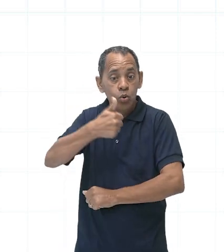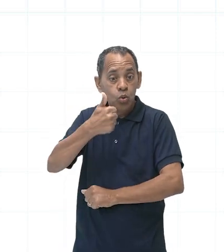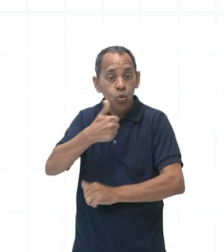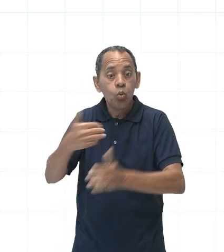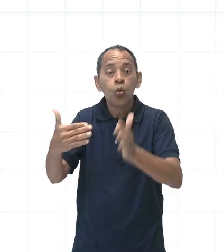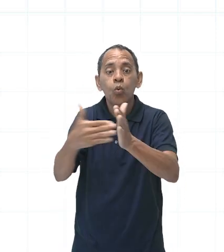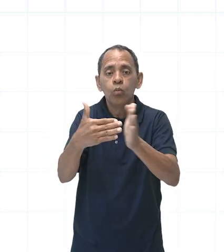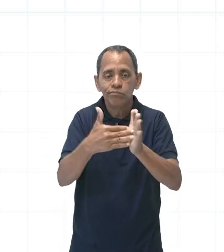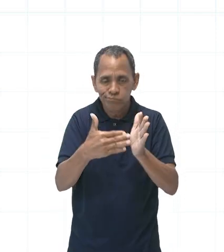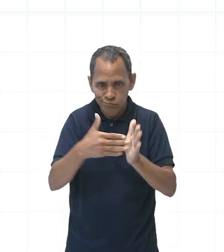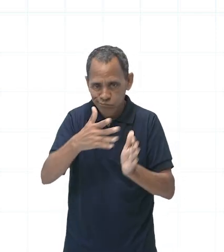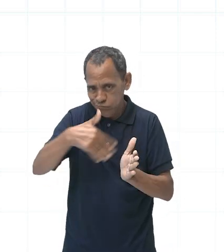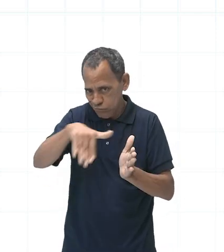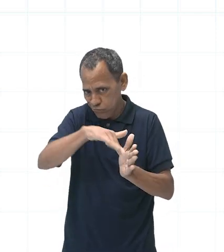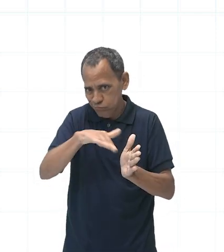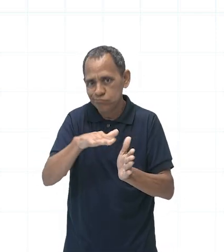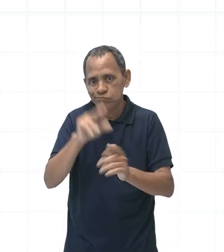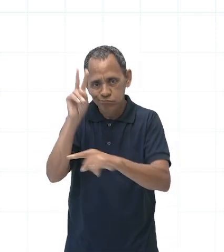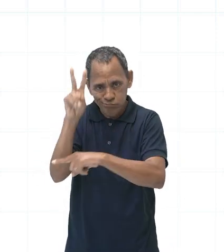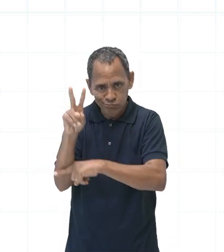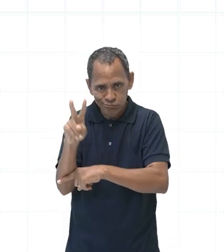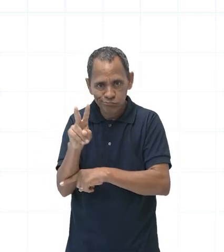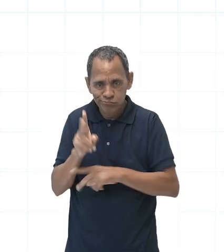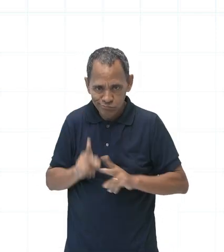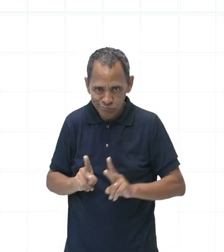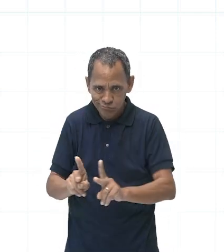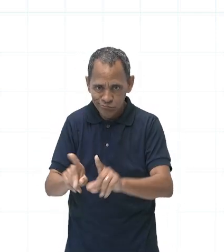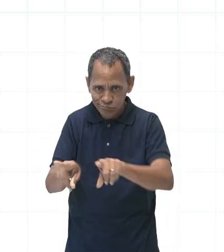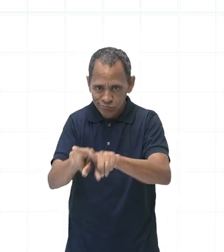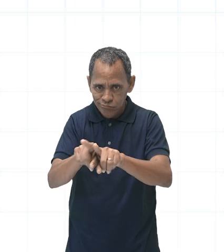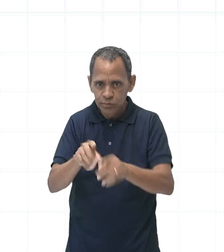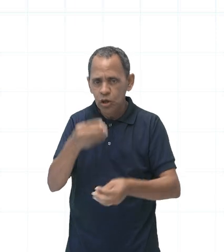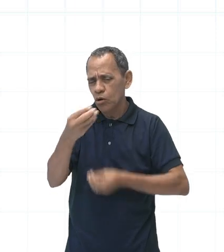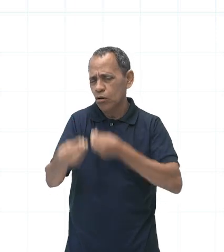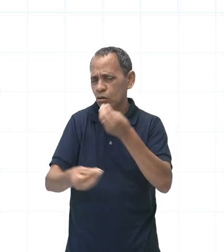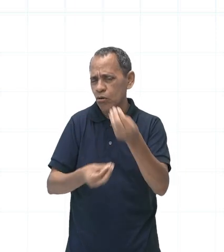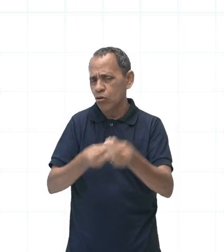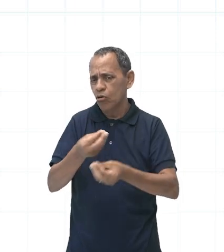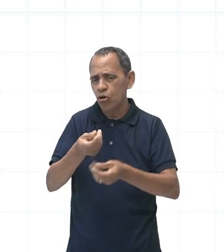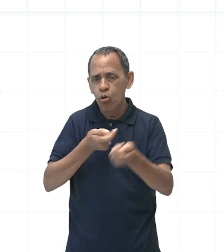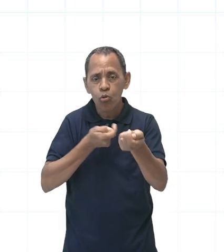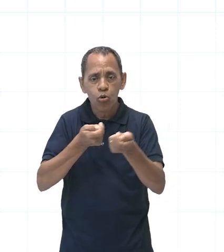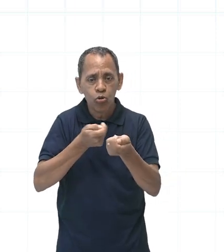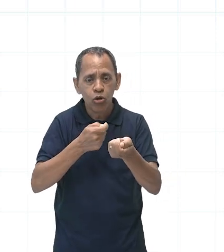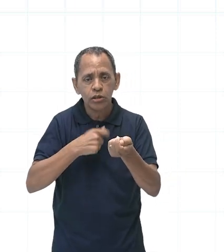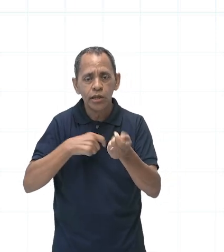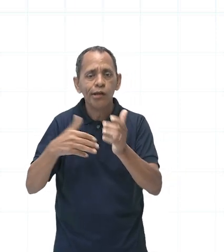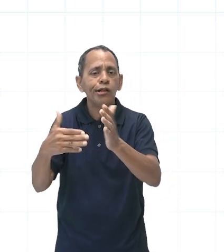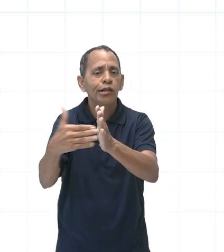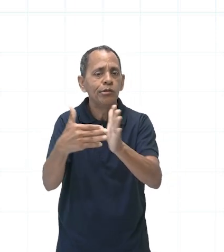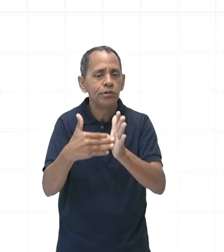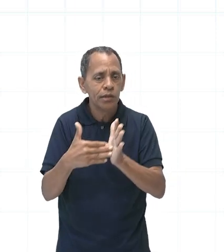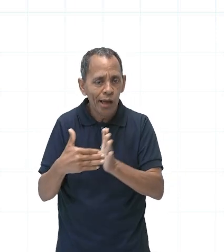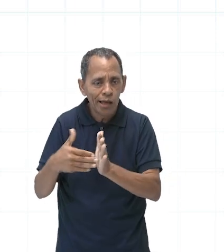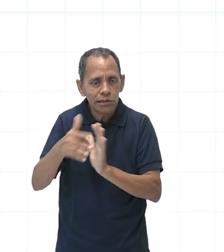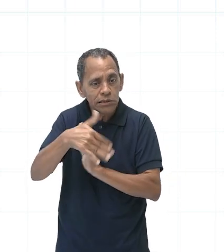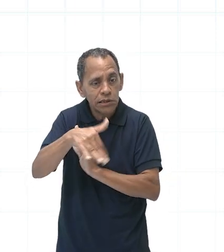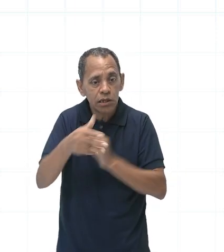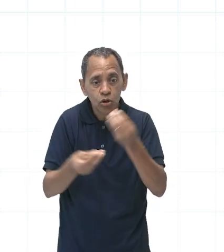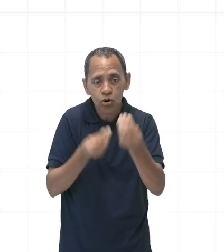delimitação das áreas de preservação permanente. Então, como é que a gente vai medir, delimitar essas áreas? Então, olhem